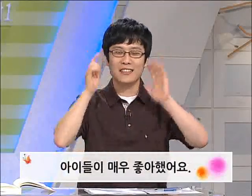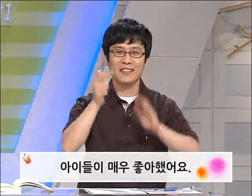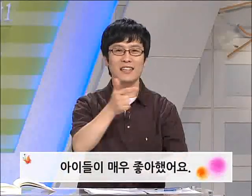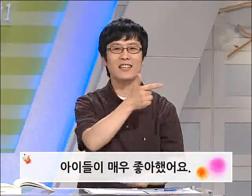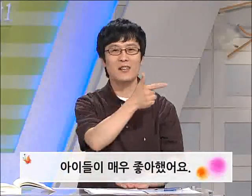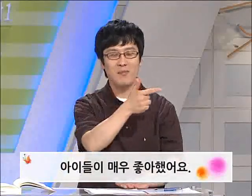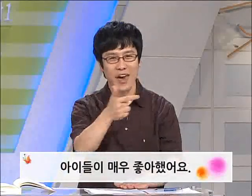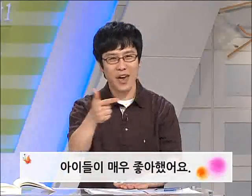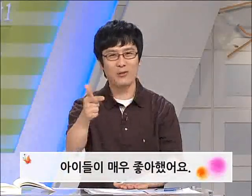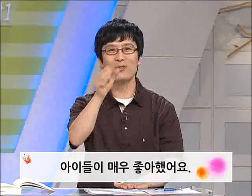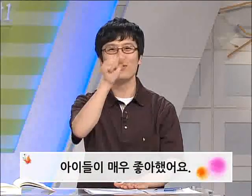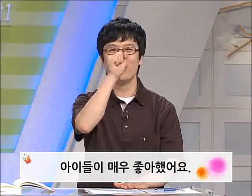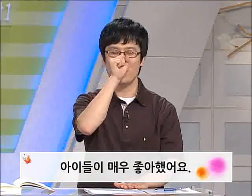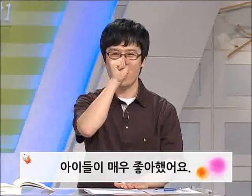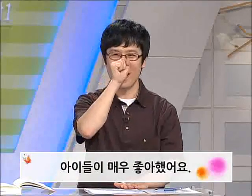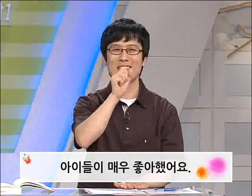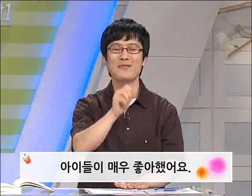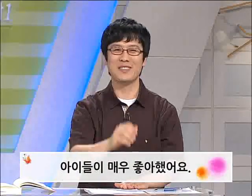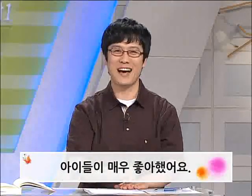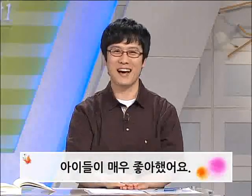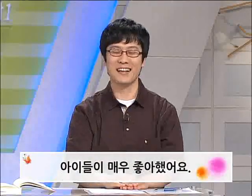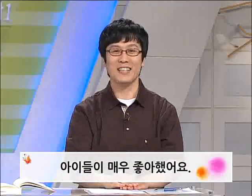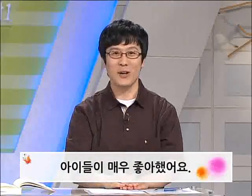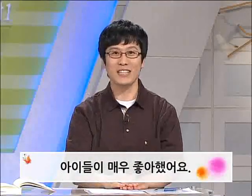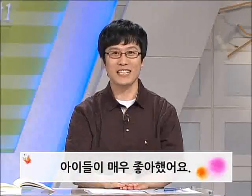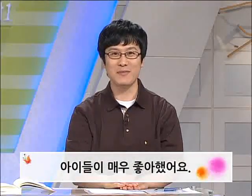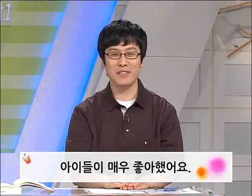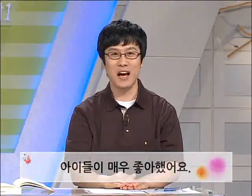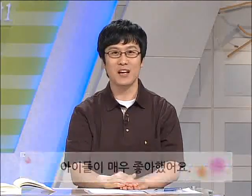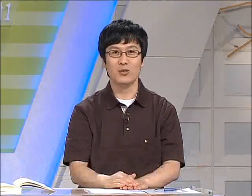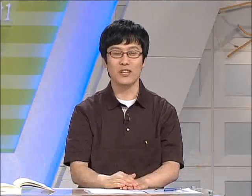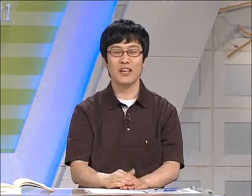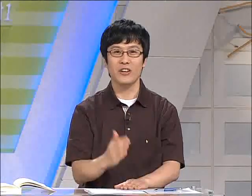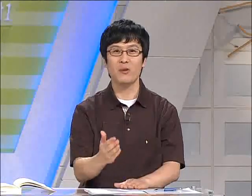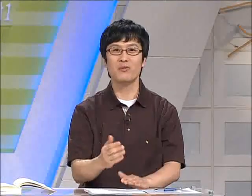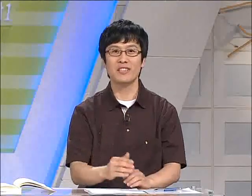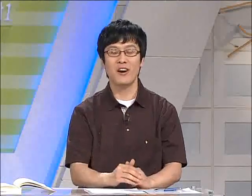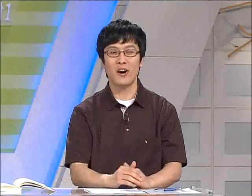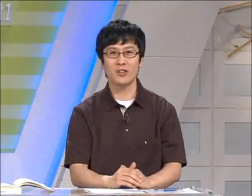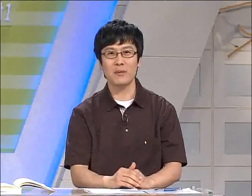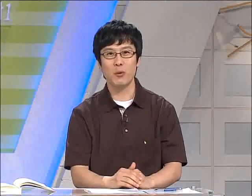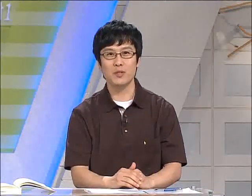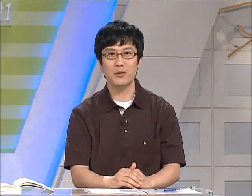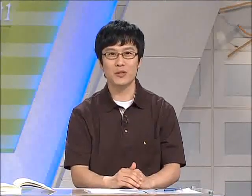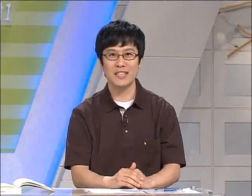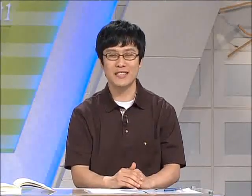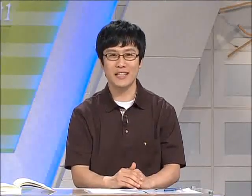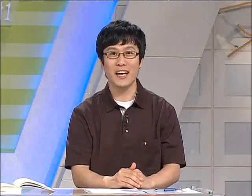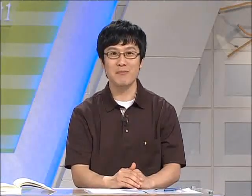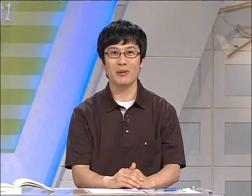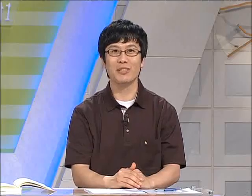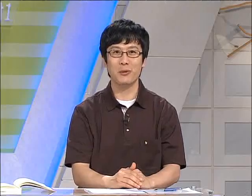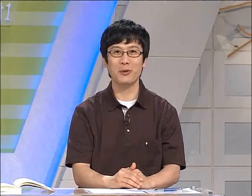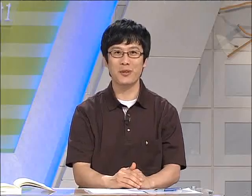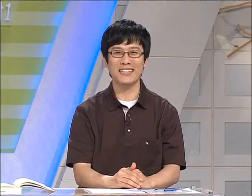아이들이 매우 좋아했습니다. 여기까지입니다. 우리 여러분들은 어떻게 복습하고 계신지 한번 보도록